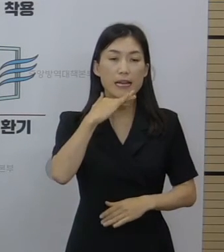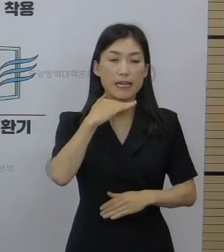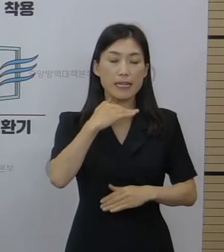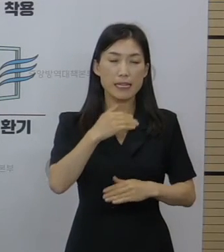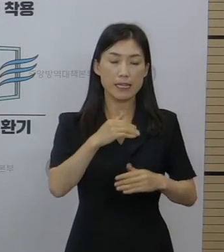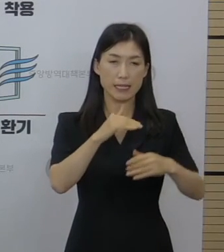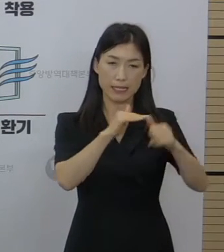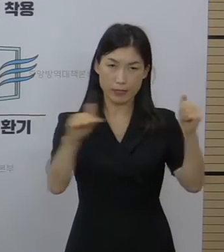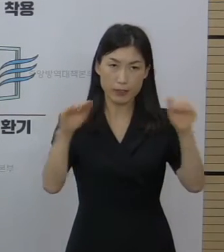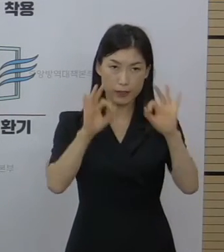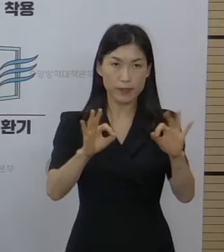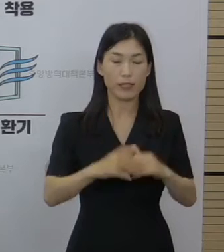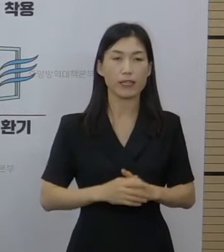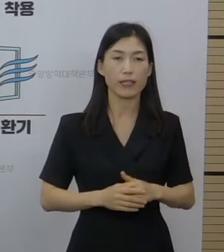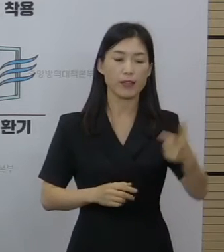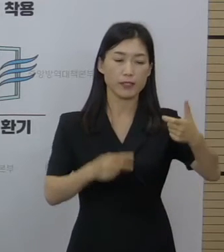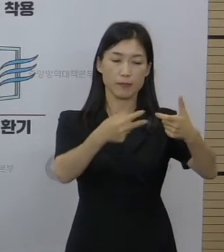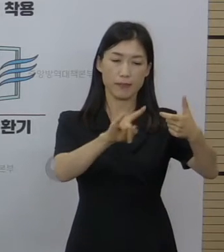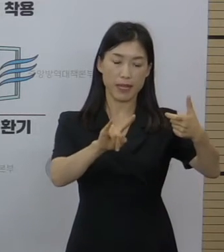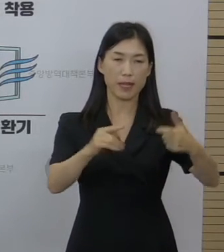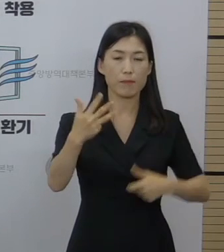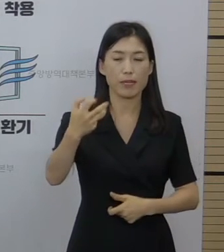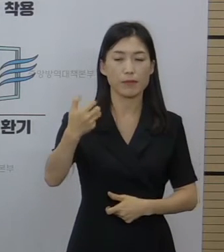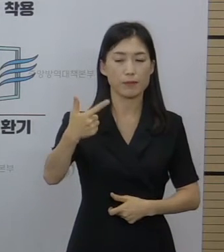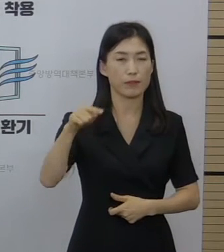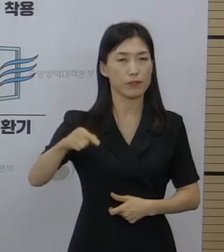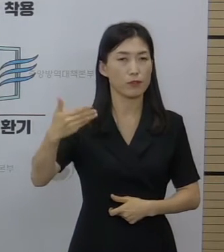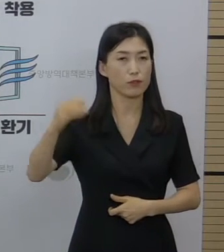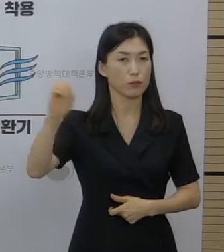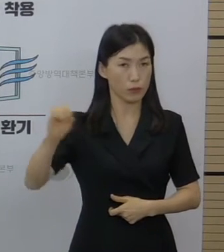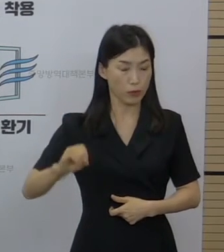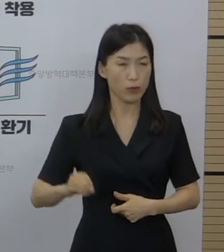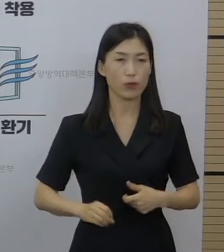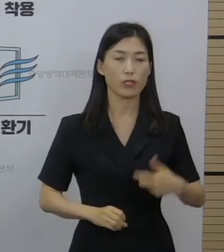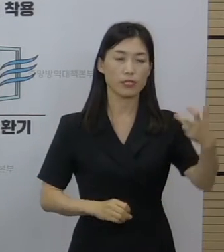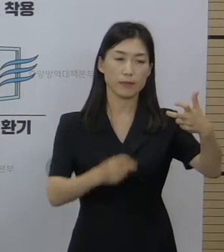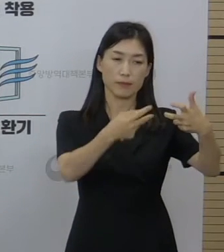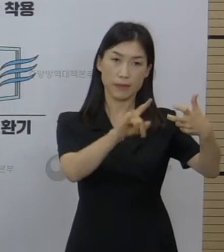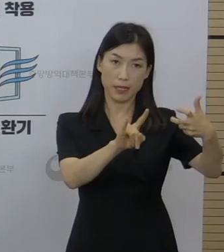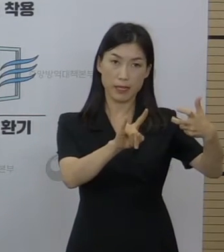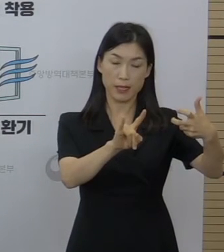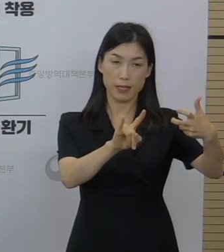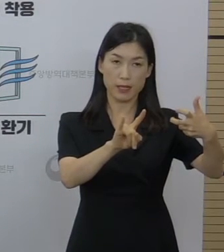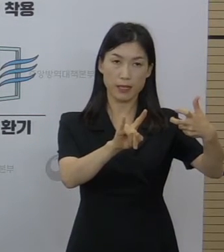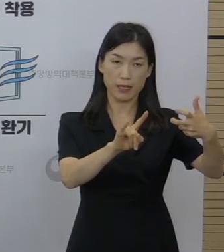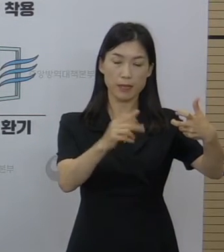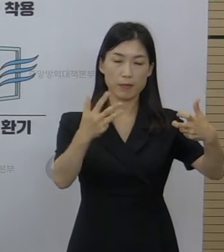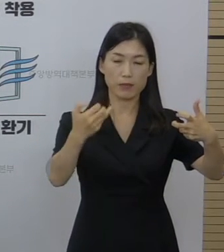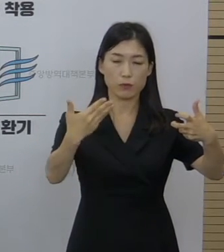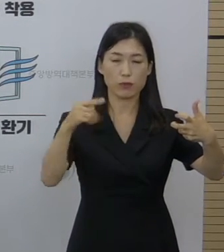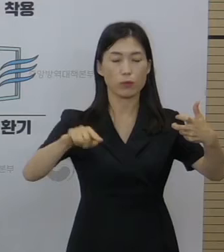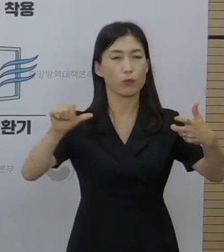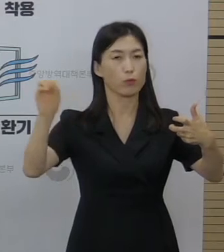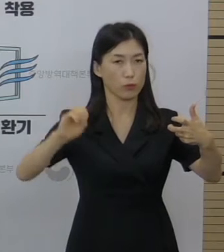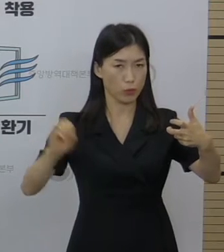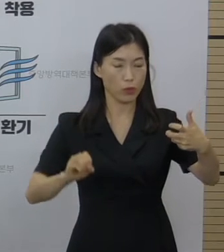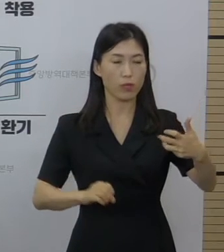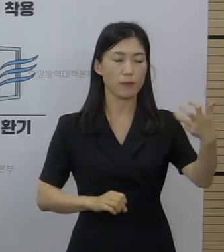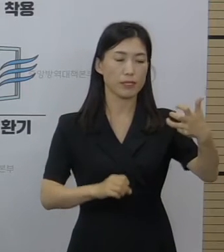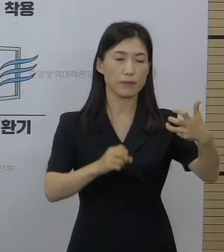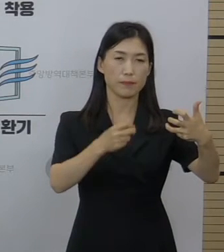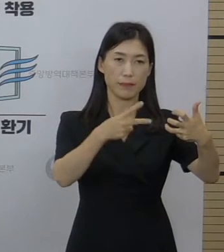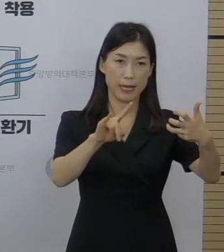연령대별 접종률을 보면 60대가 86.9%, 70대가 89.5%,